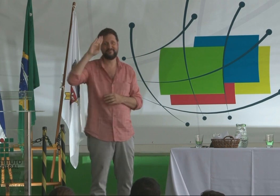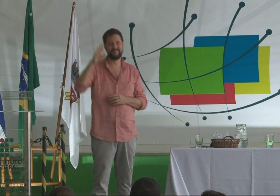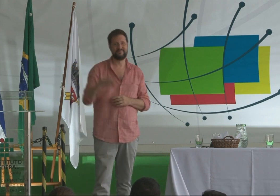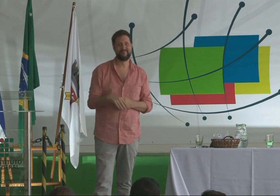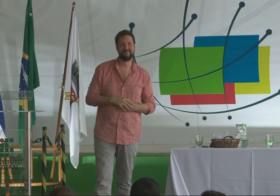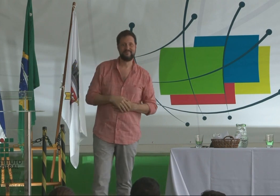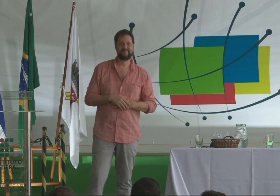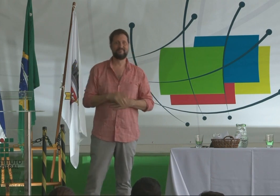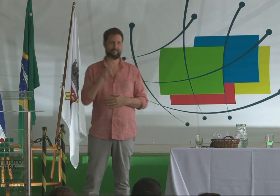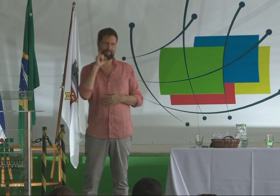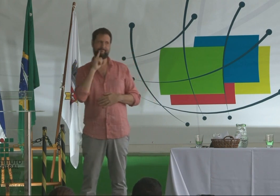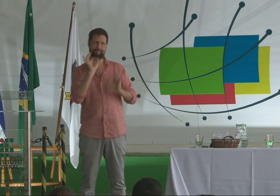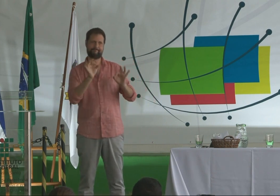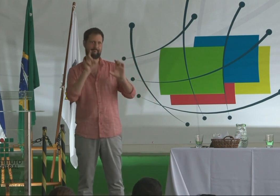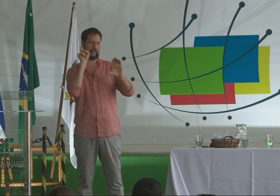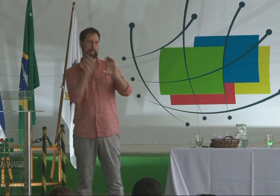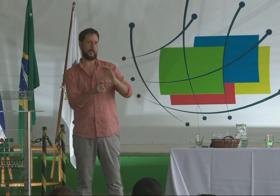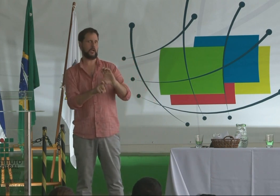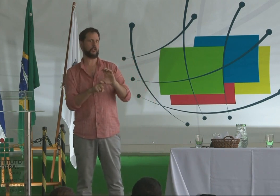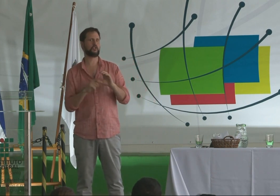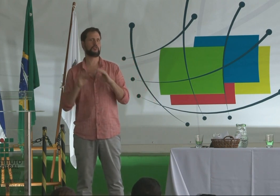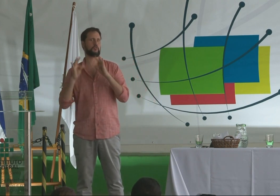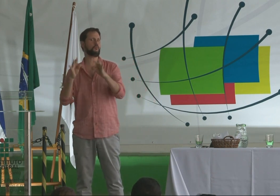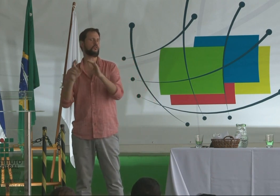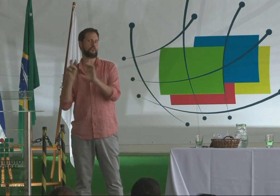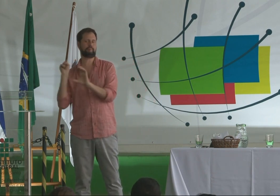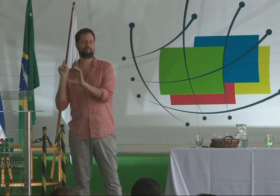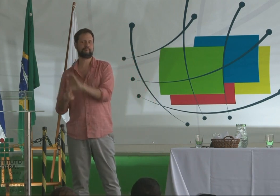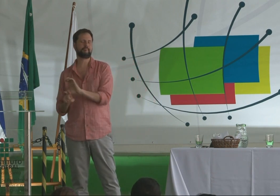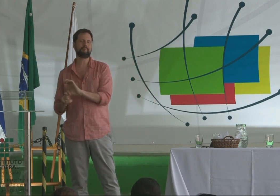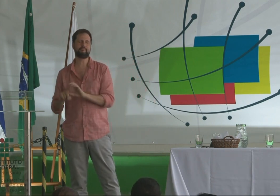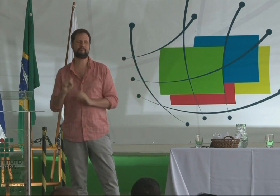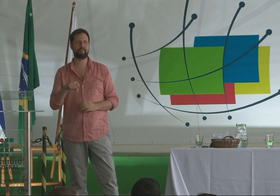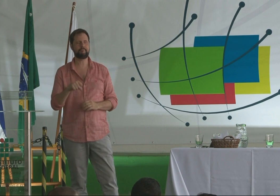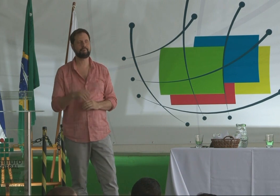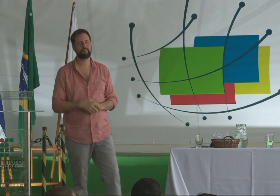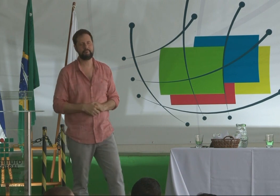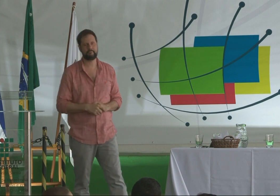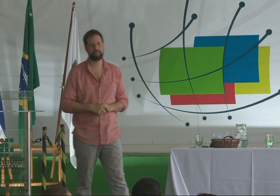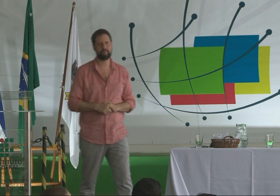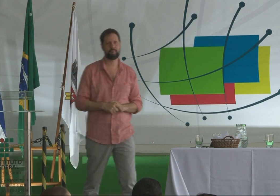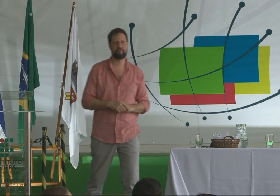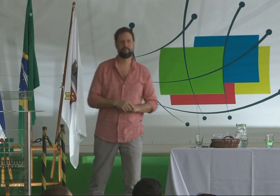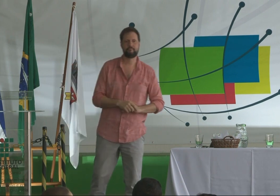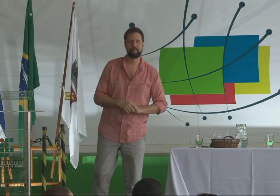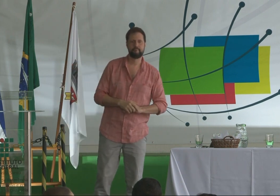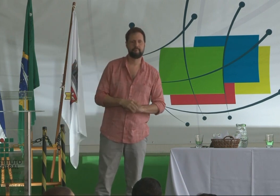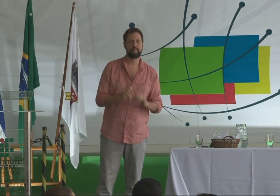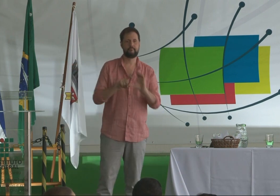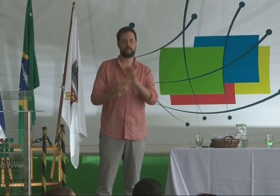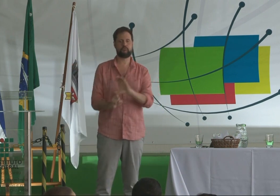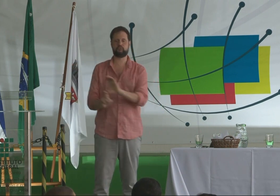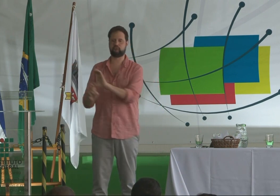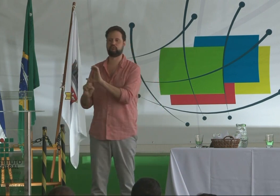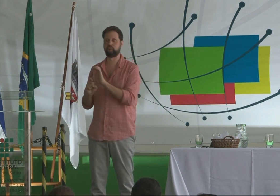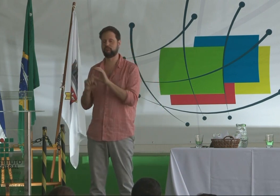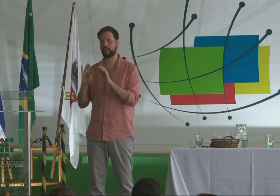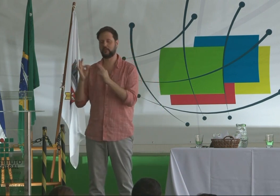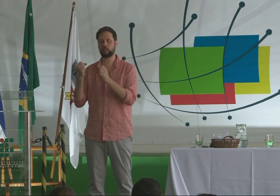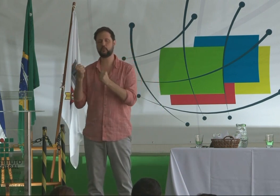alguma forma mais ampla tradução, por exemplo. Os fundos, eles acabam ficando dependentes ainda de um processo a mais, além disso. E a